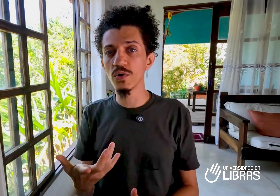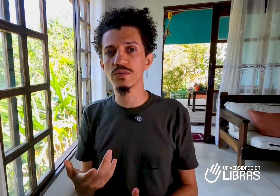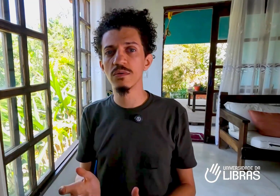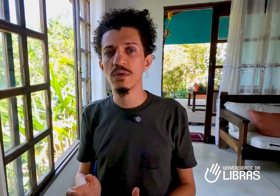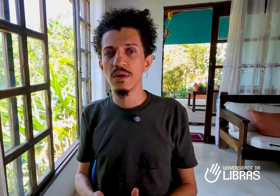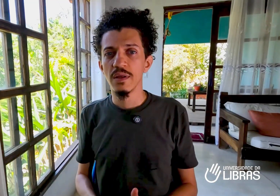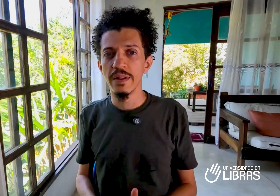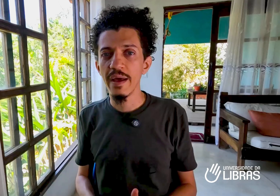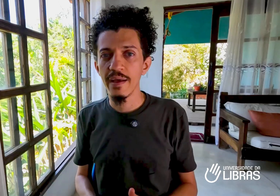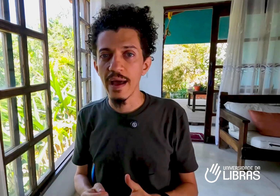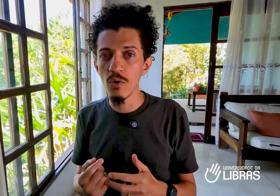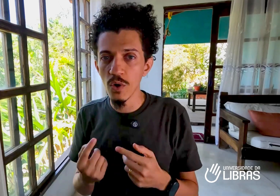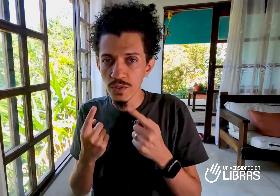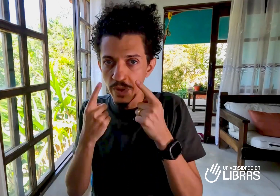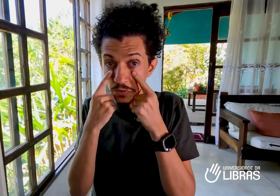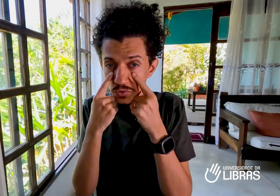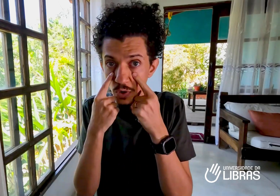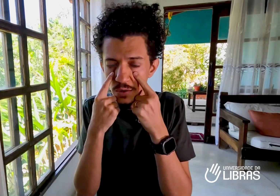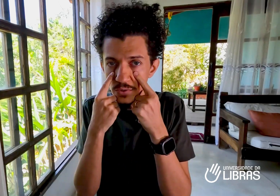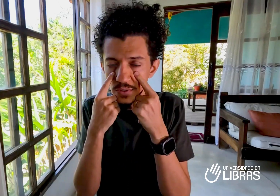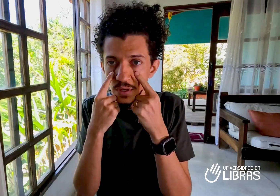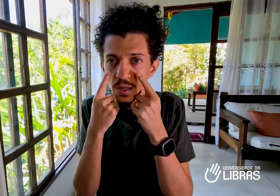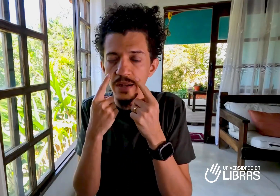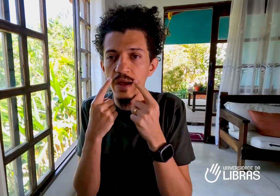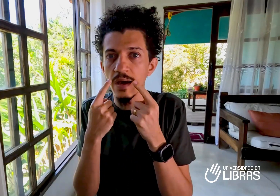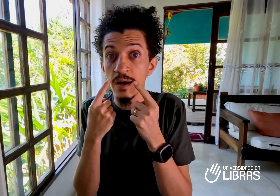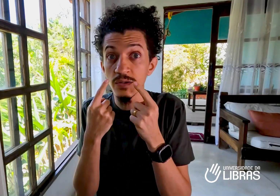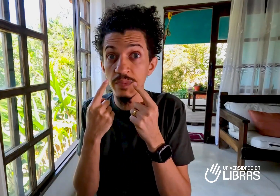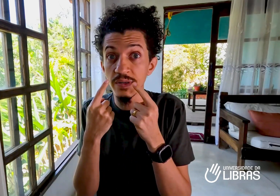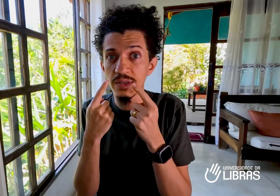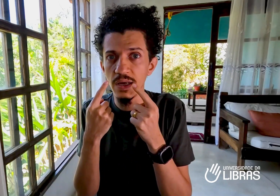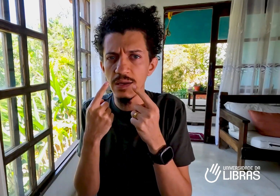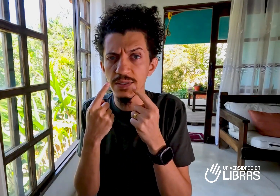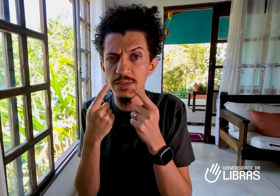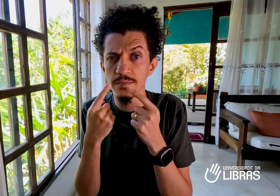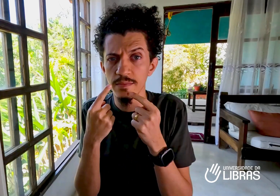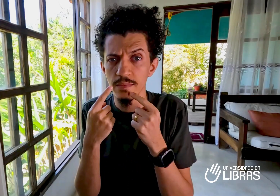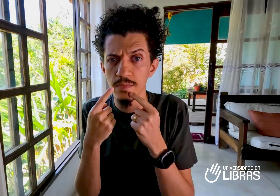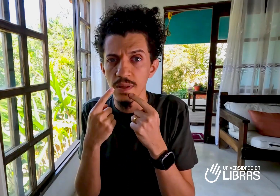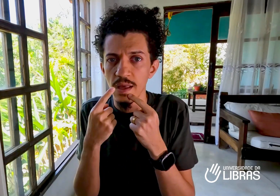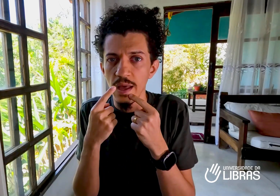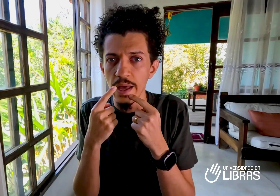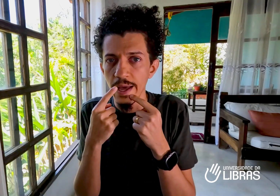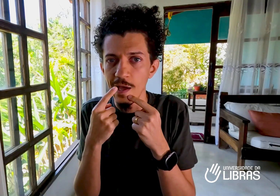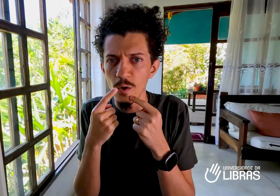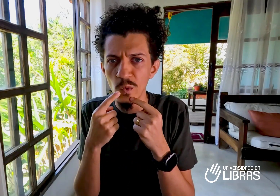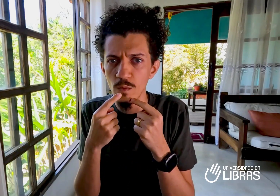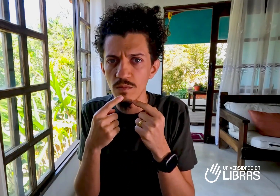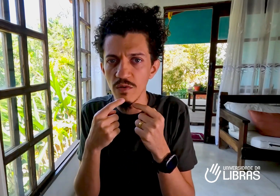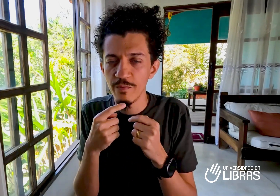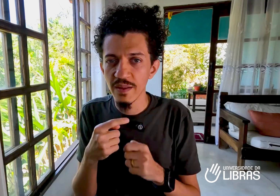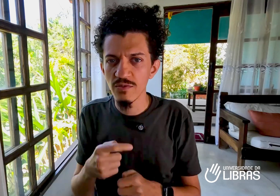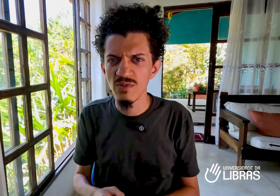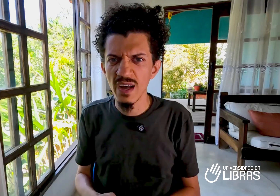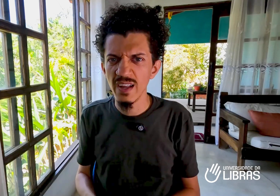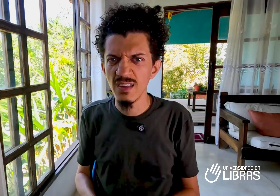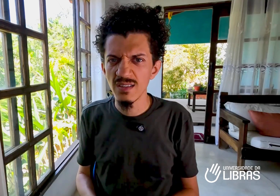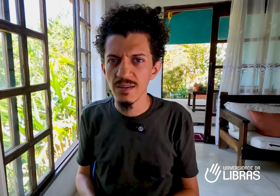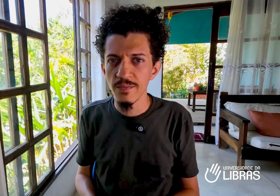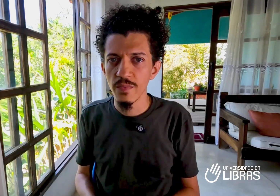rosto, né? E aí o rosto entra os olhos, né? As sobrancelhas, o movimento do nariz,